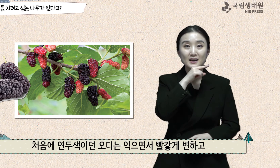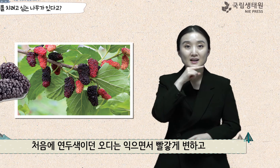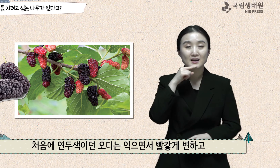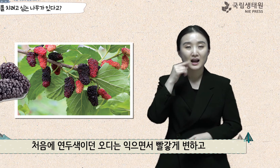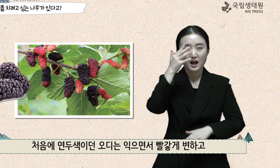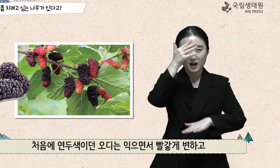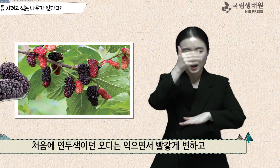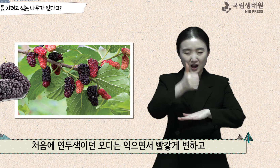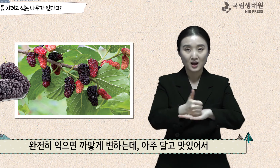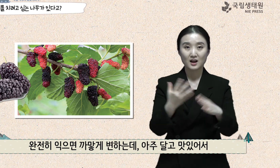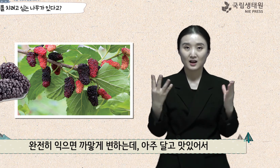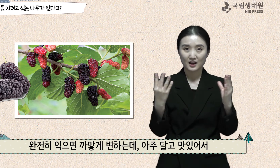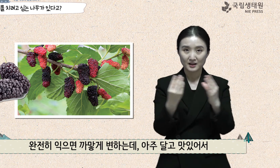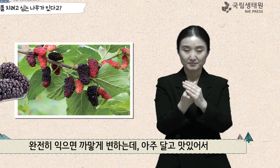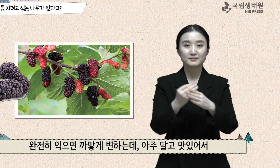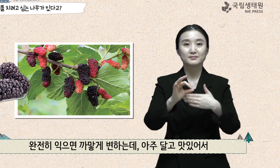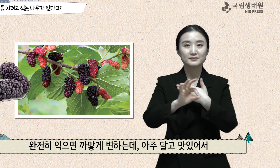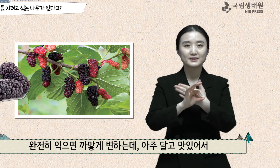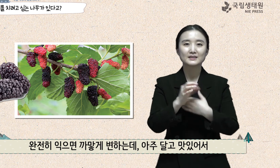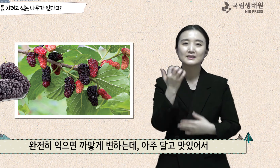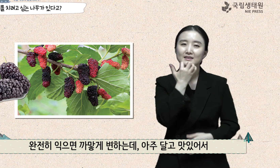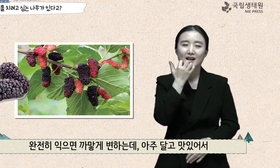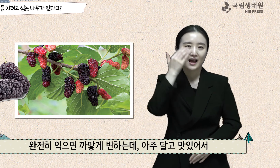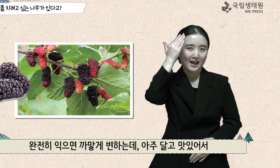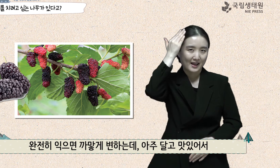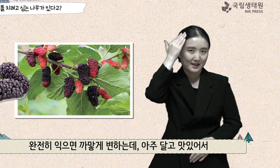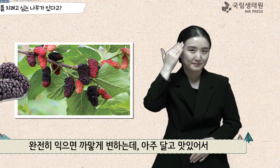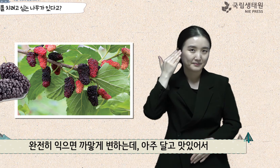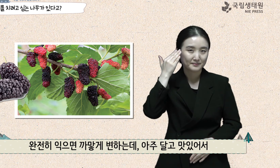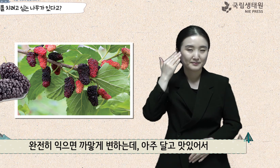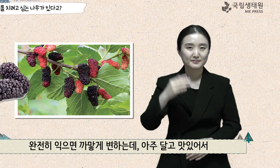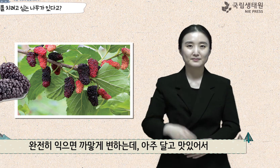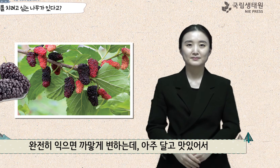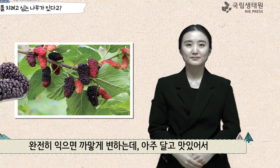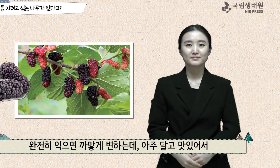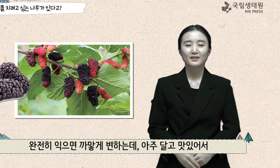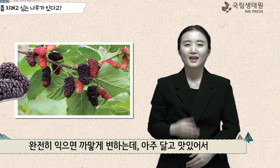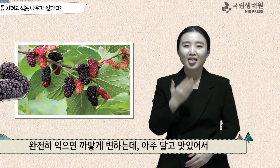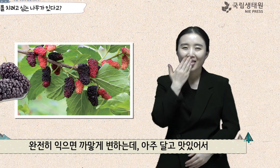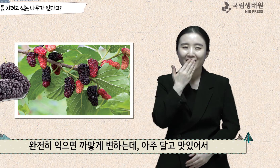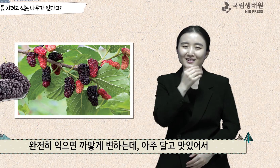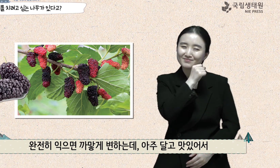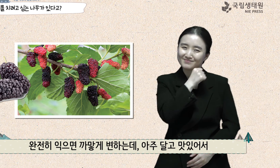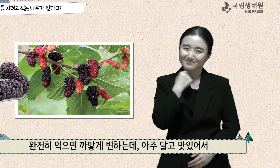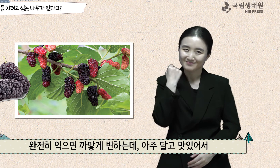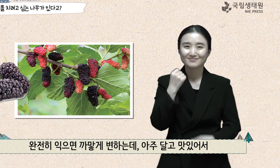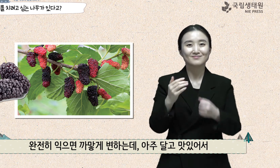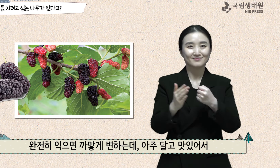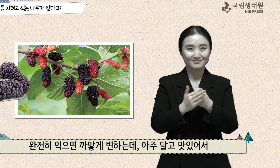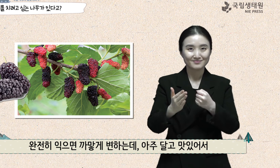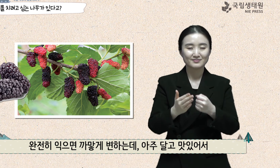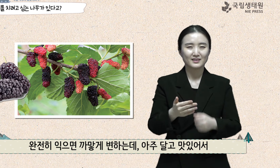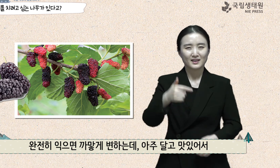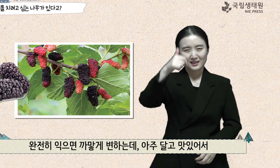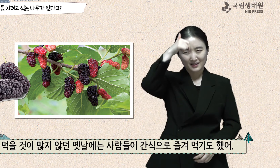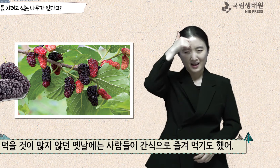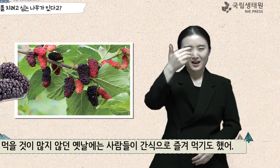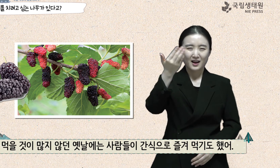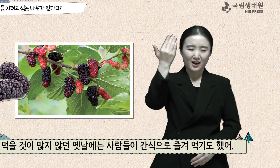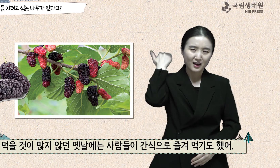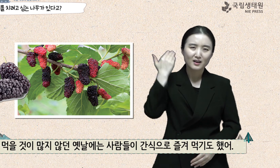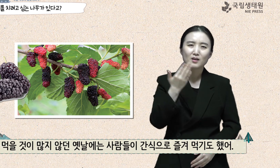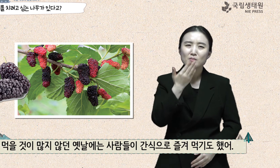빨갛게 변하고 완전히 익으면 까맣게 변하는데 아주 달고 맛있어서